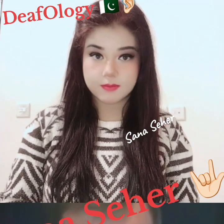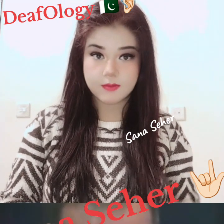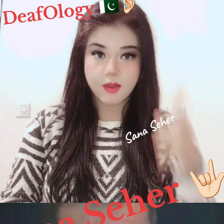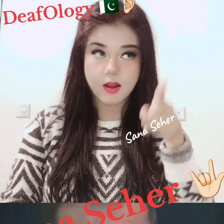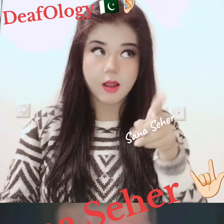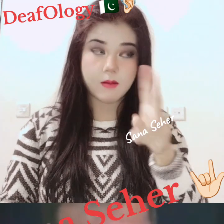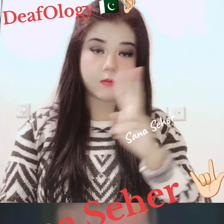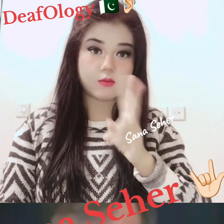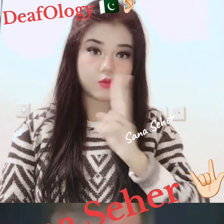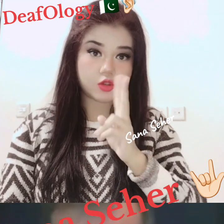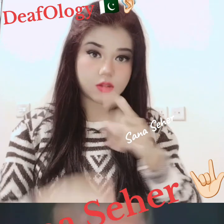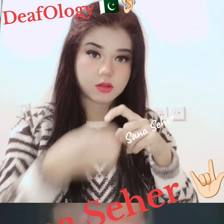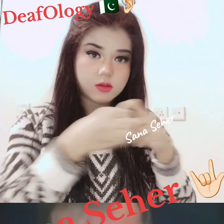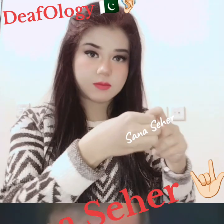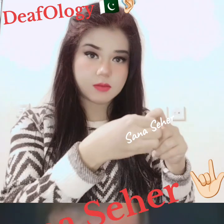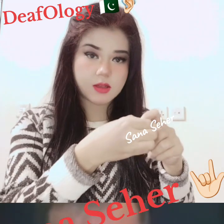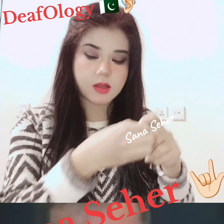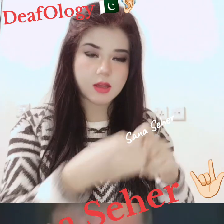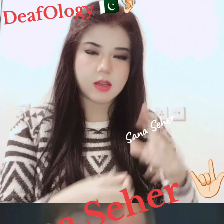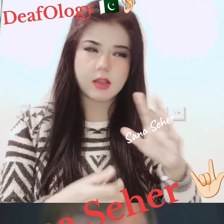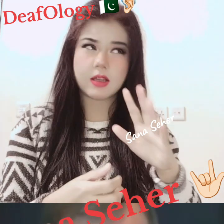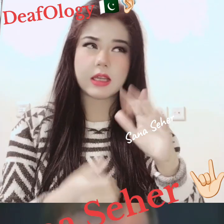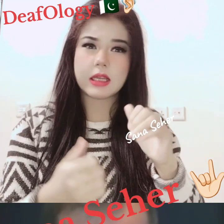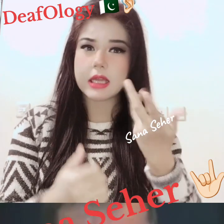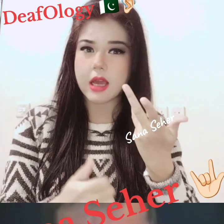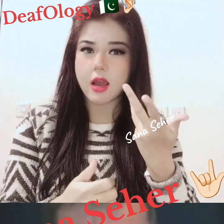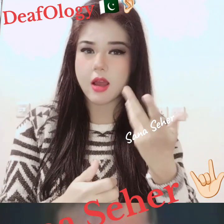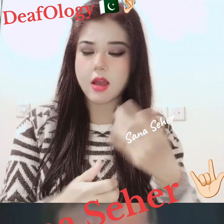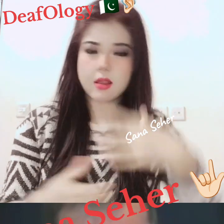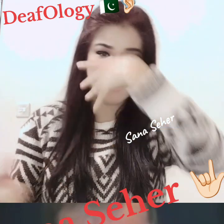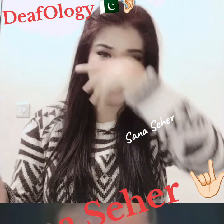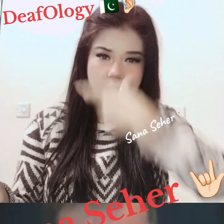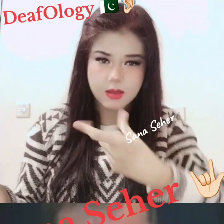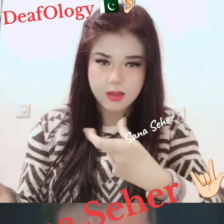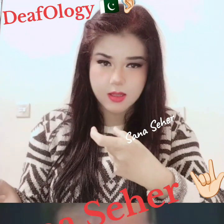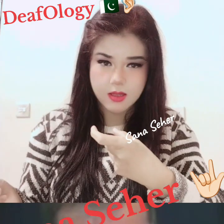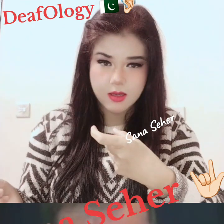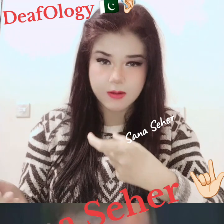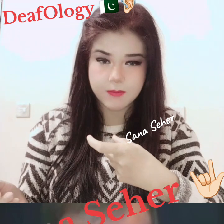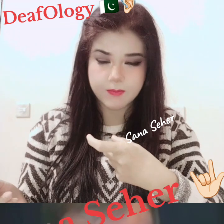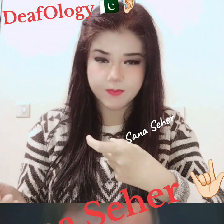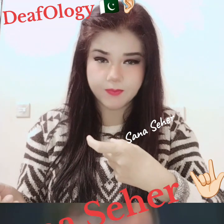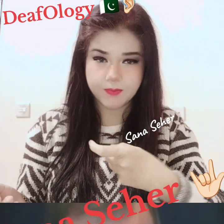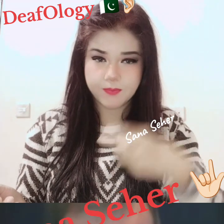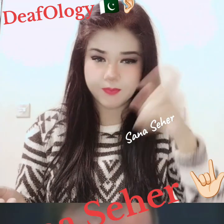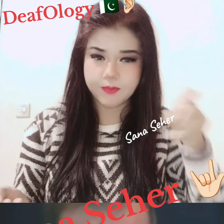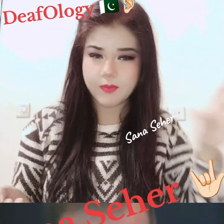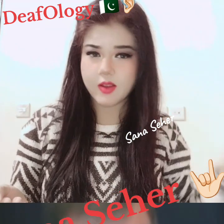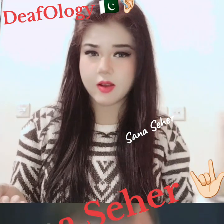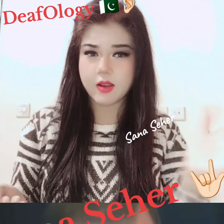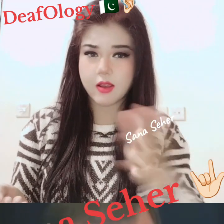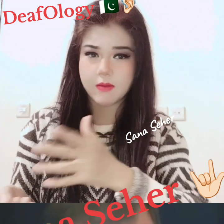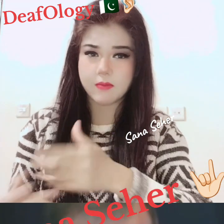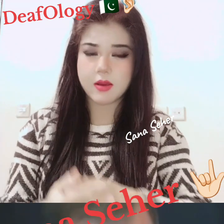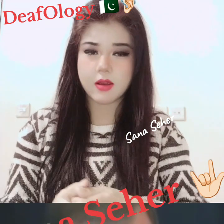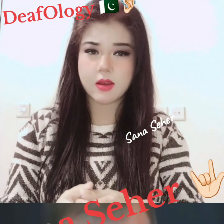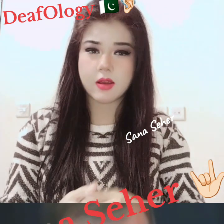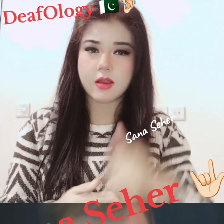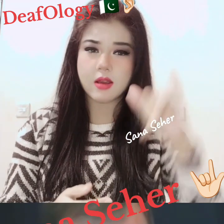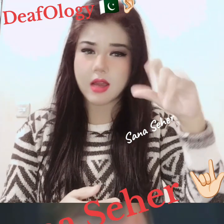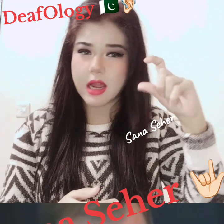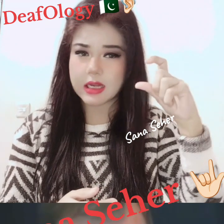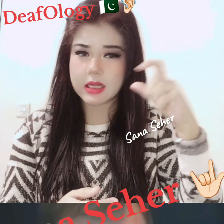آپ مجھے یہ بتائیں کہ کیا یہ جو دہشت گرد ہیں یہ کہیں پہ آئی ڈیز